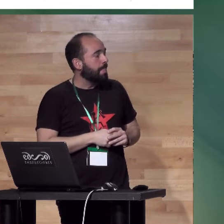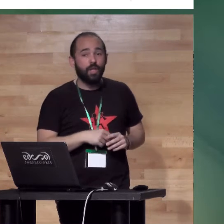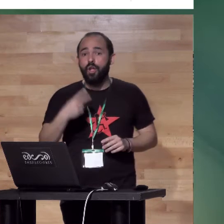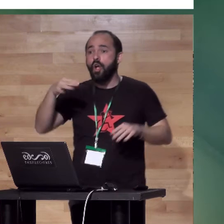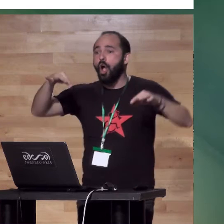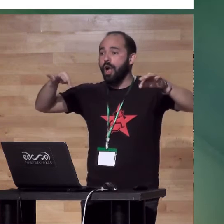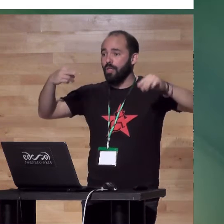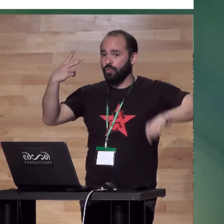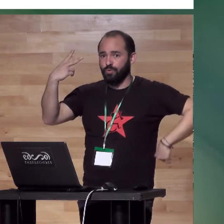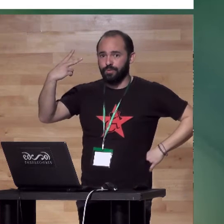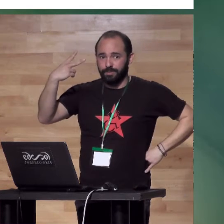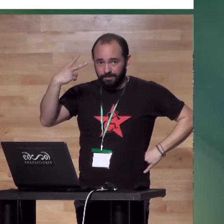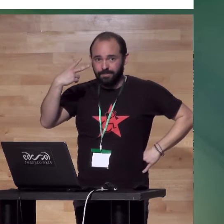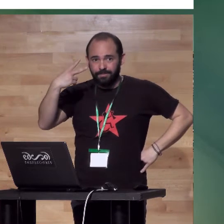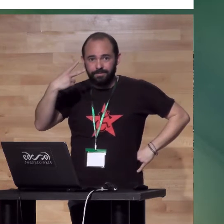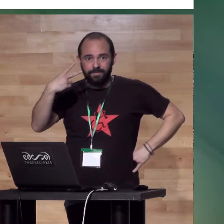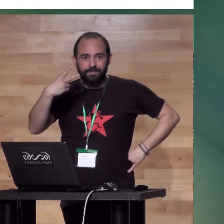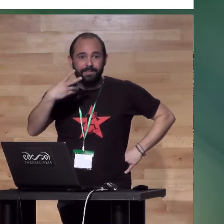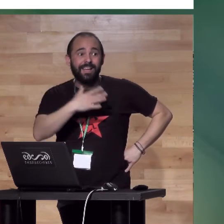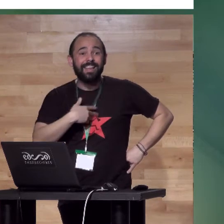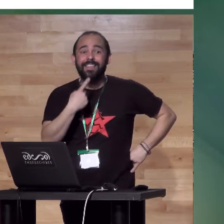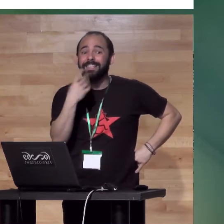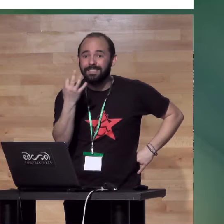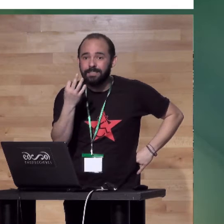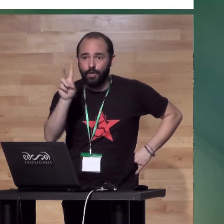original. Son 2 hojas.